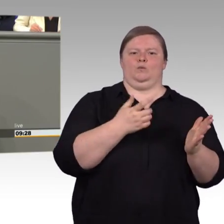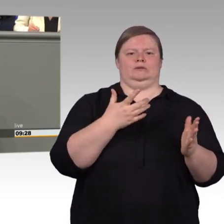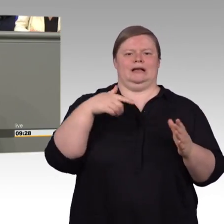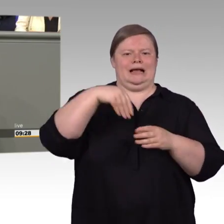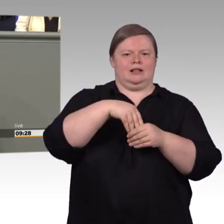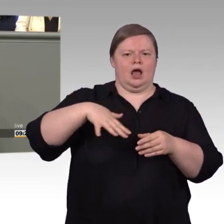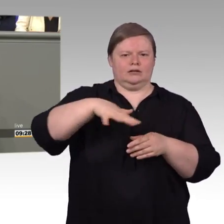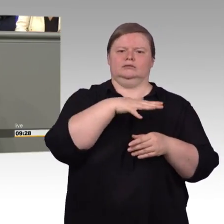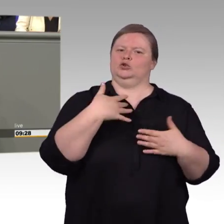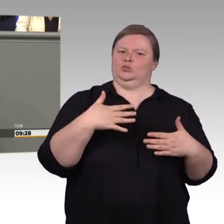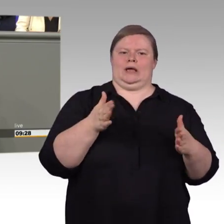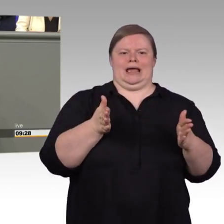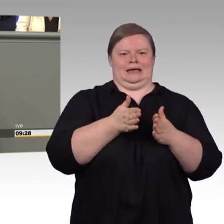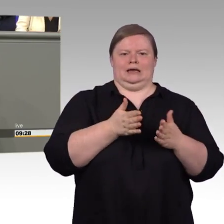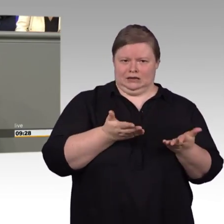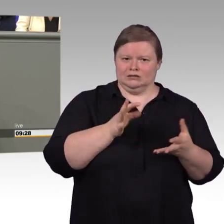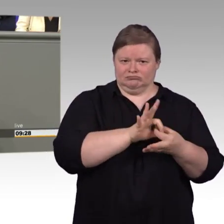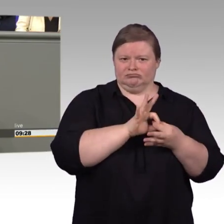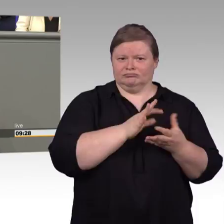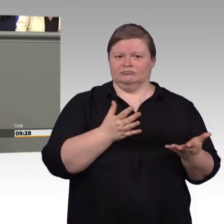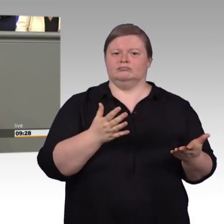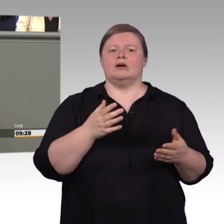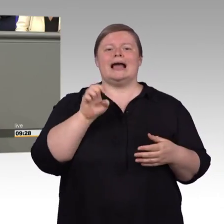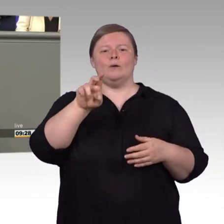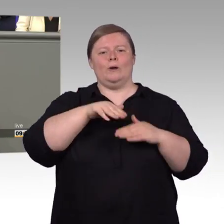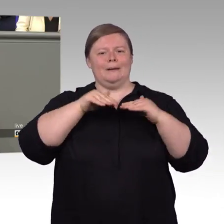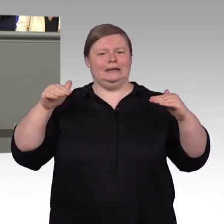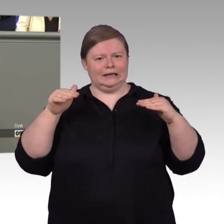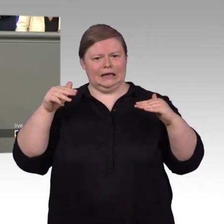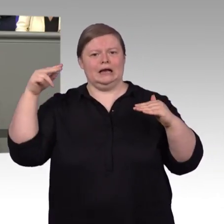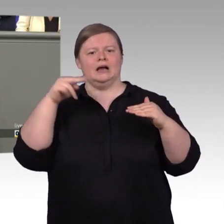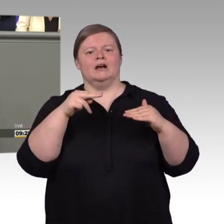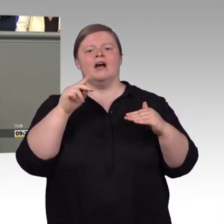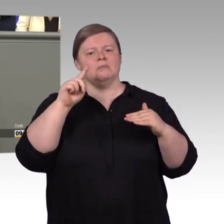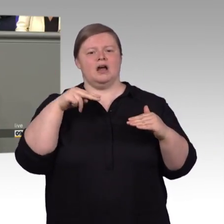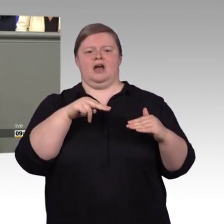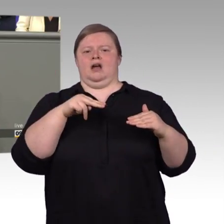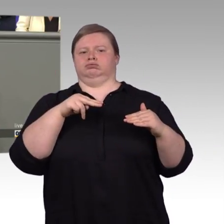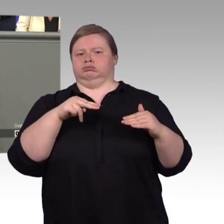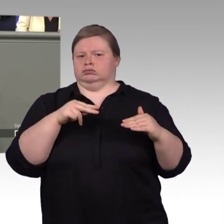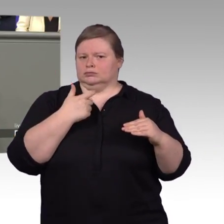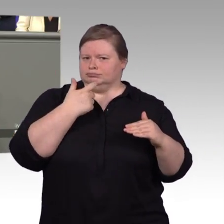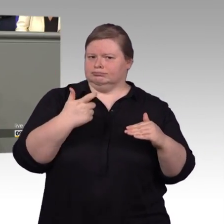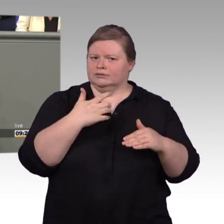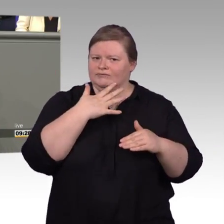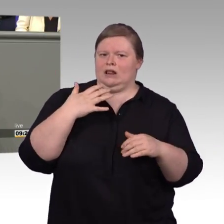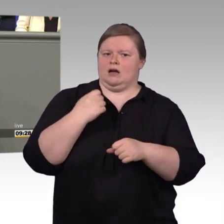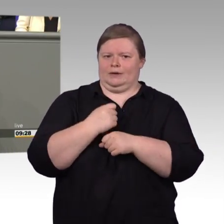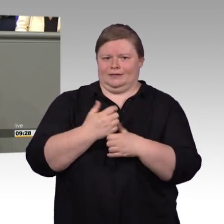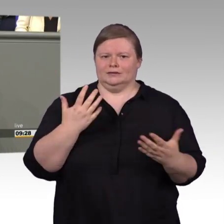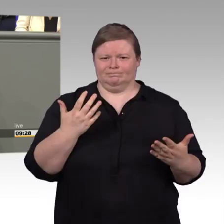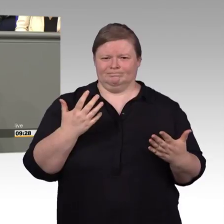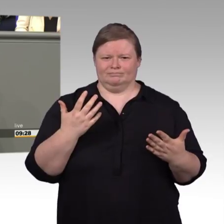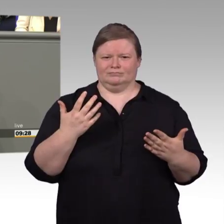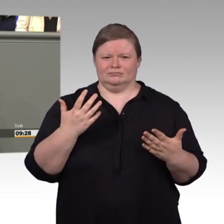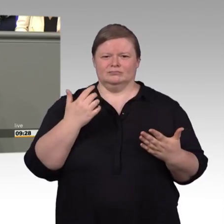Alle, das ist nicht der einzelne Verbraucher, der sich mit anderen zusammenschließt und einen Anwalt seines Vertrauens beauftragt. Wer mit einem